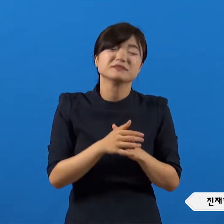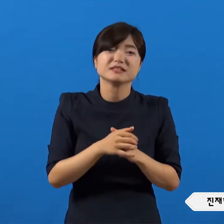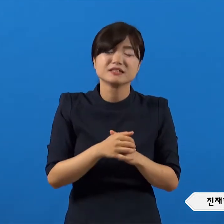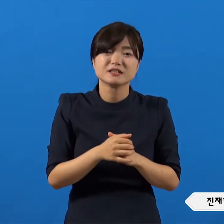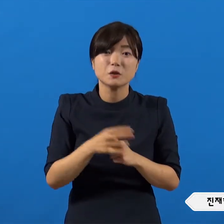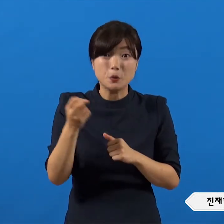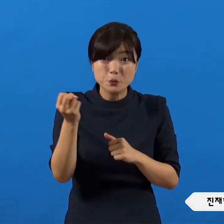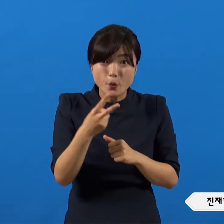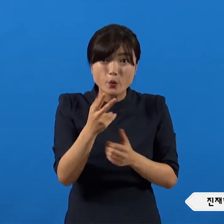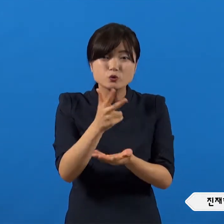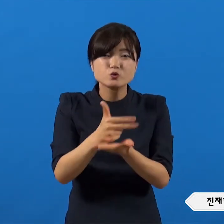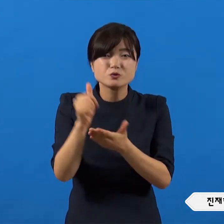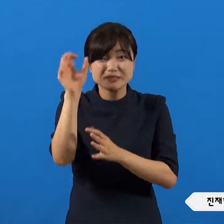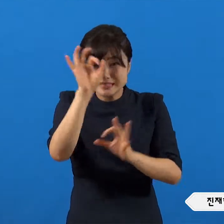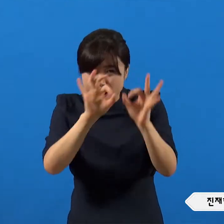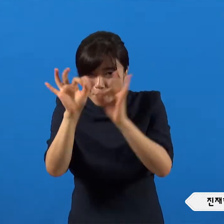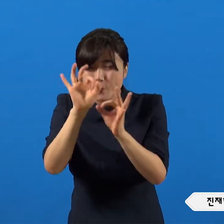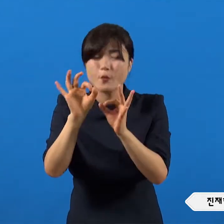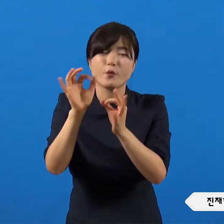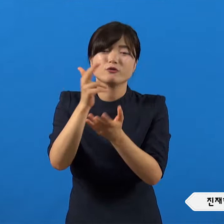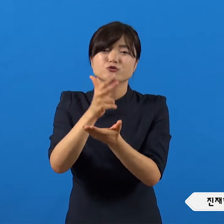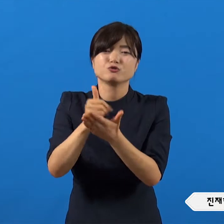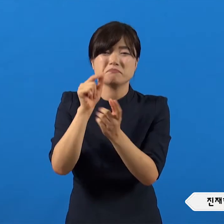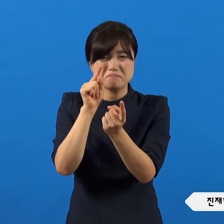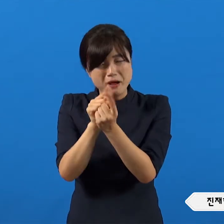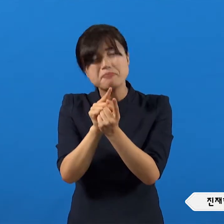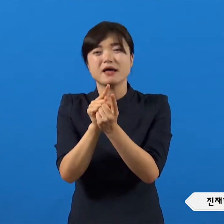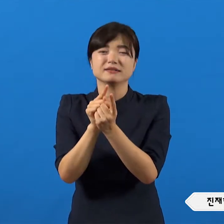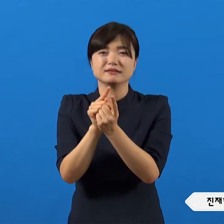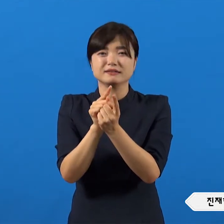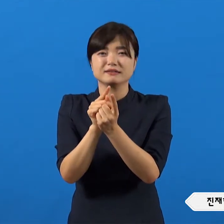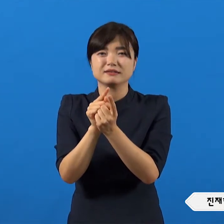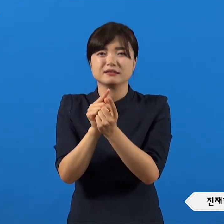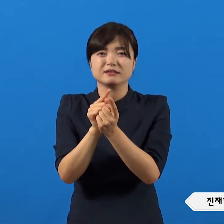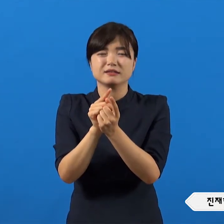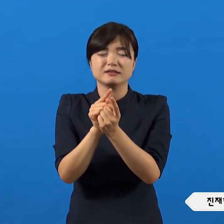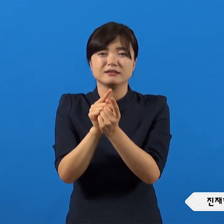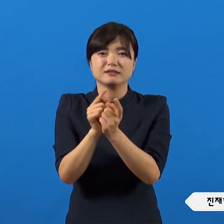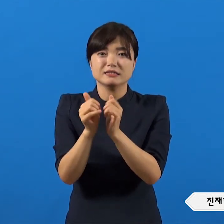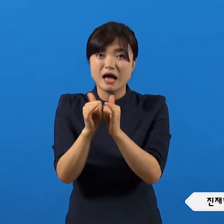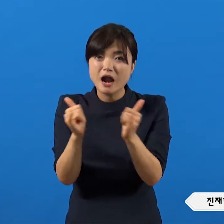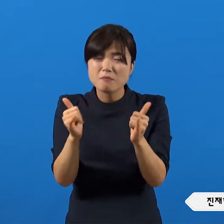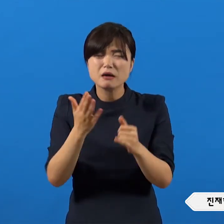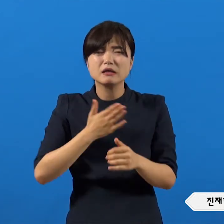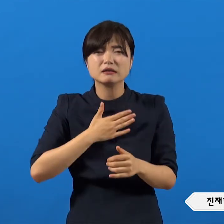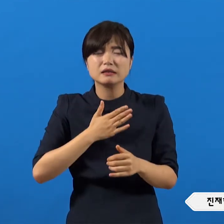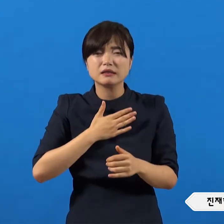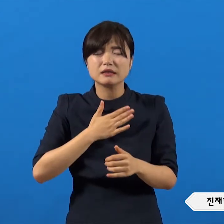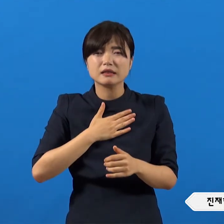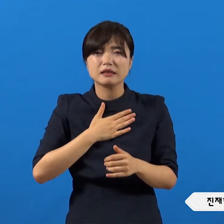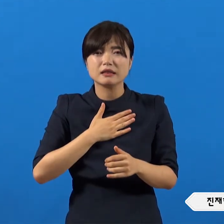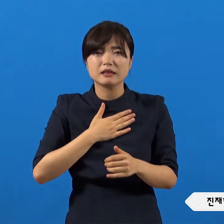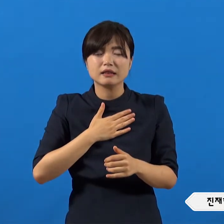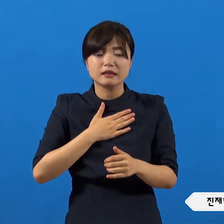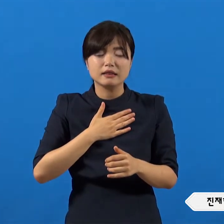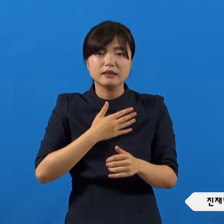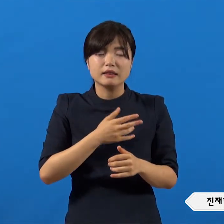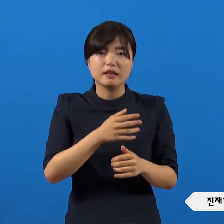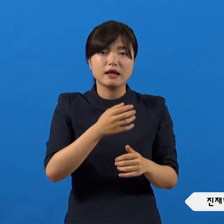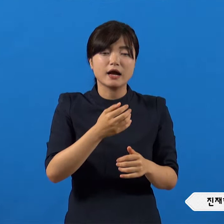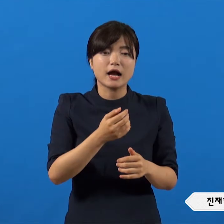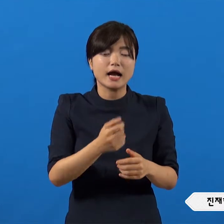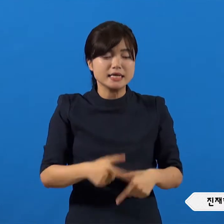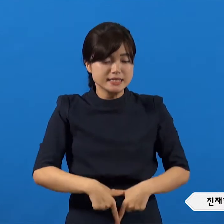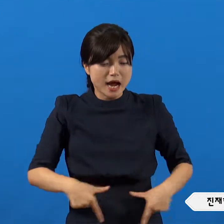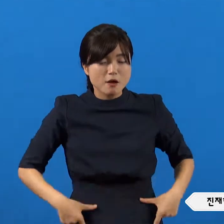또 주님을 찾고 그렇게 주님을 만나야 될 그 어떤 사람이 내가 있어야 될 그 공간을 통해 하나님을 만날